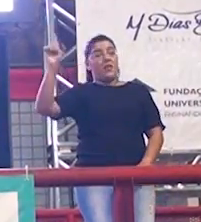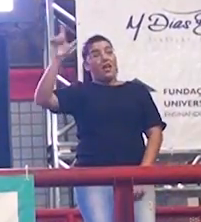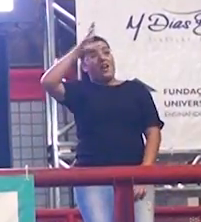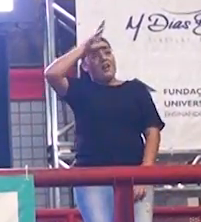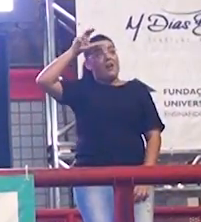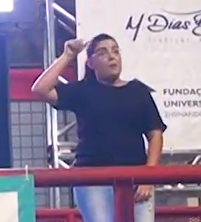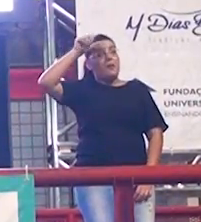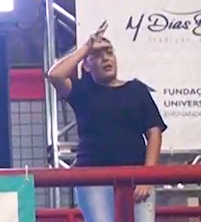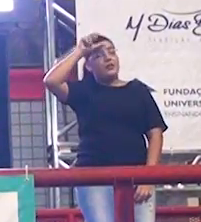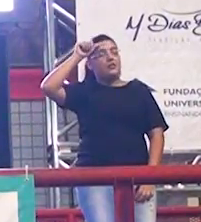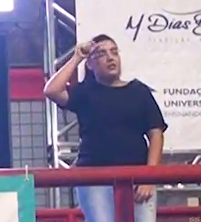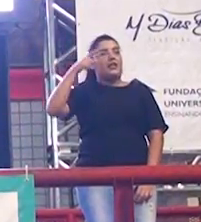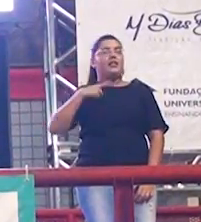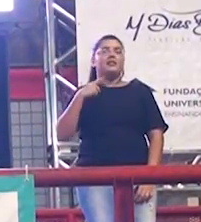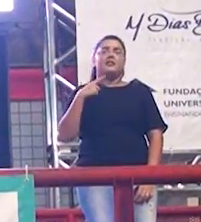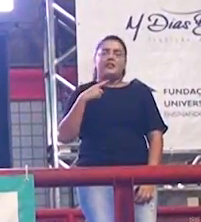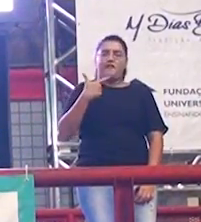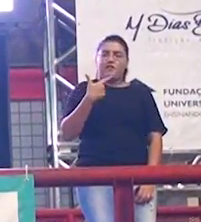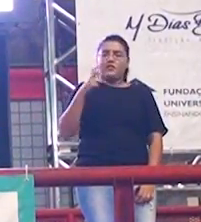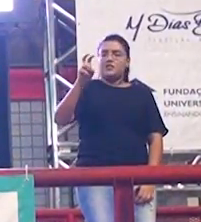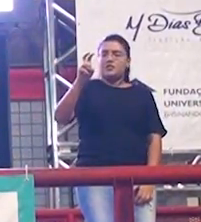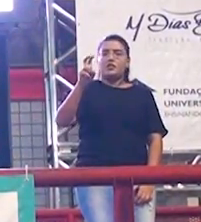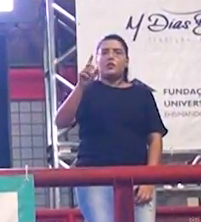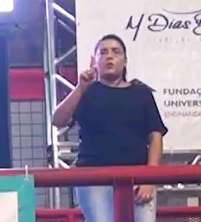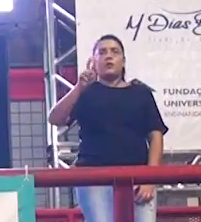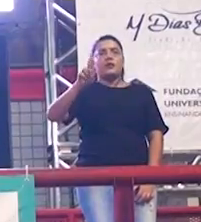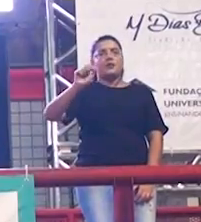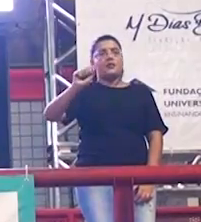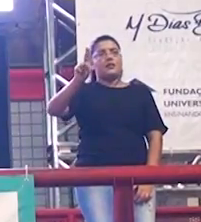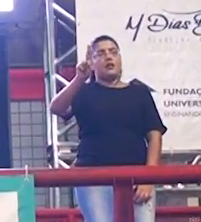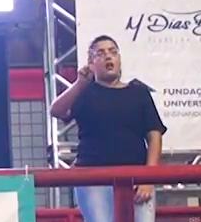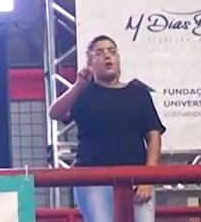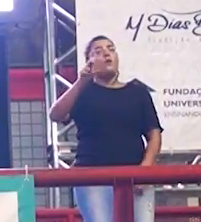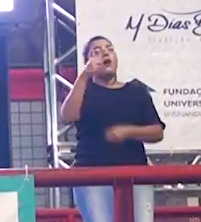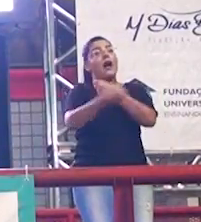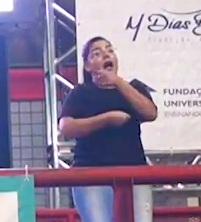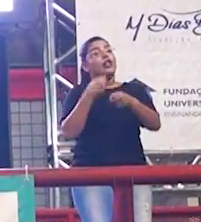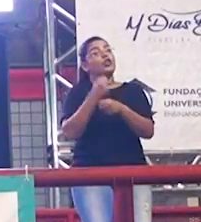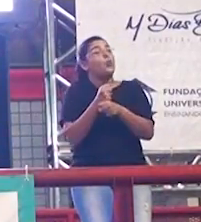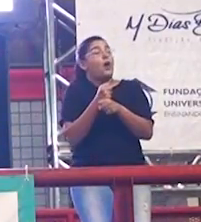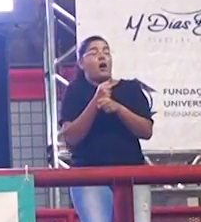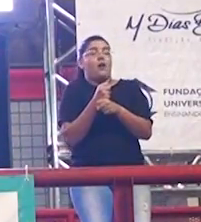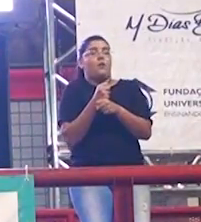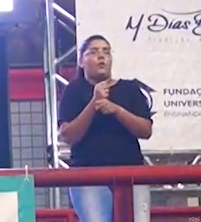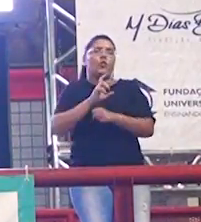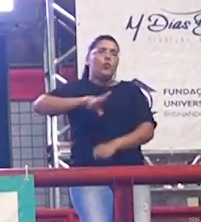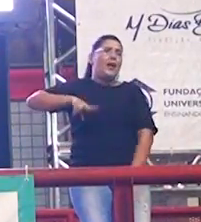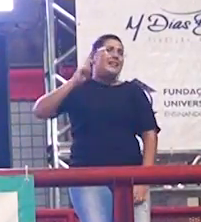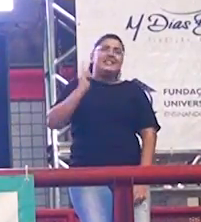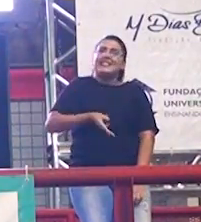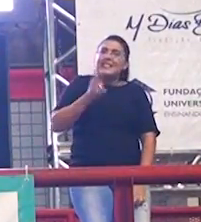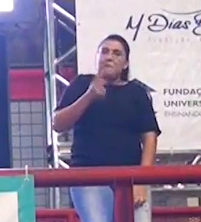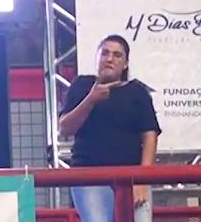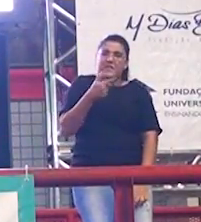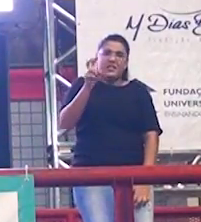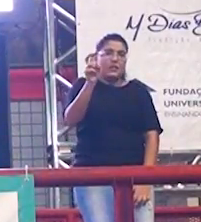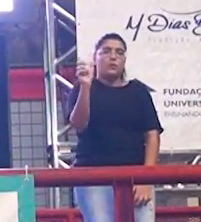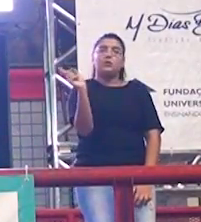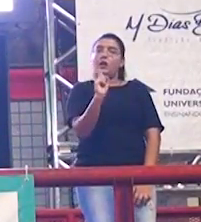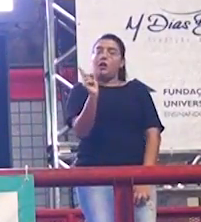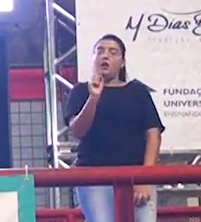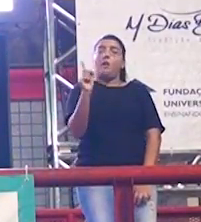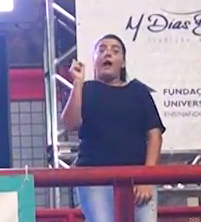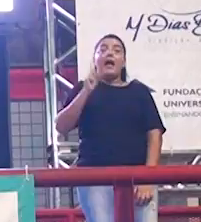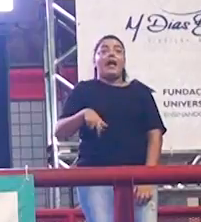amazônico, ele tem em média 25 graus de temperatura anual. É uma média. Isso não quer dizer que sempre seja 25, é